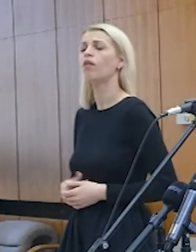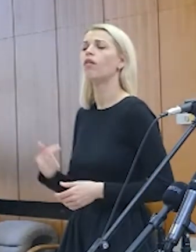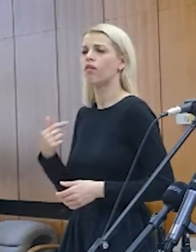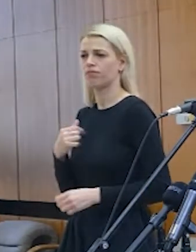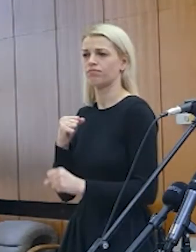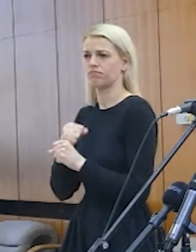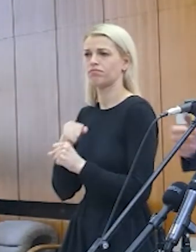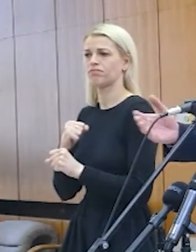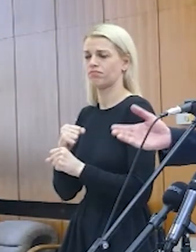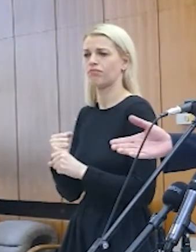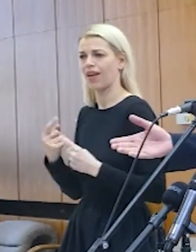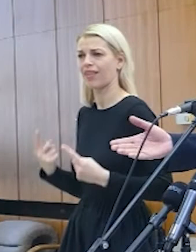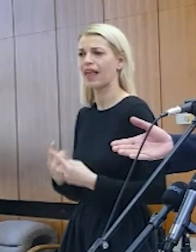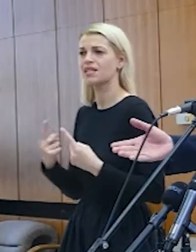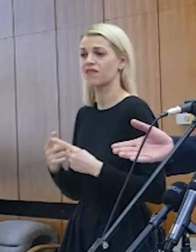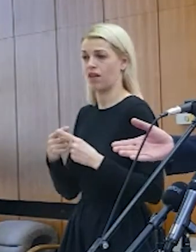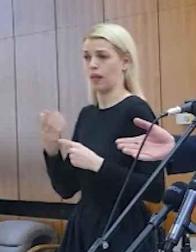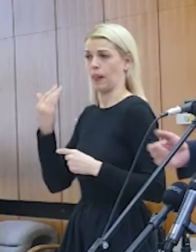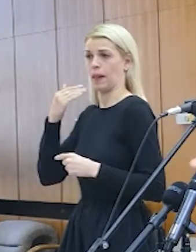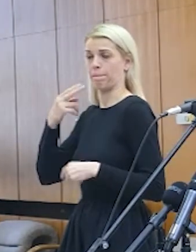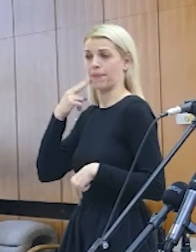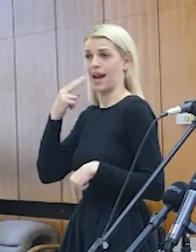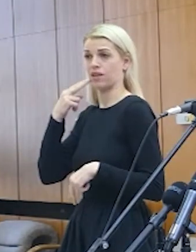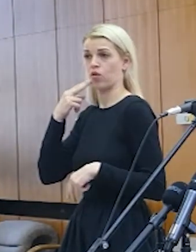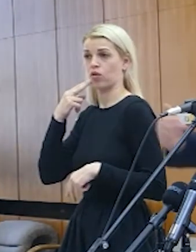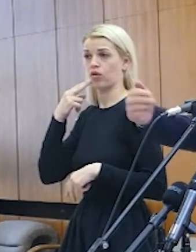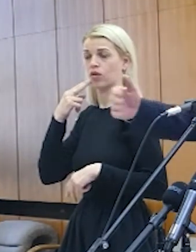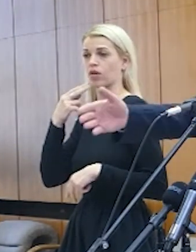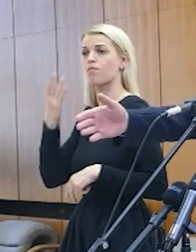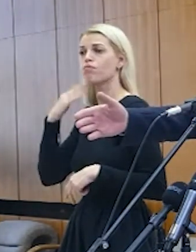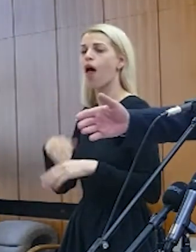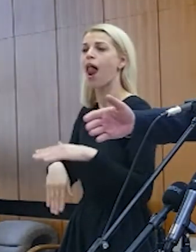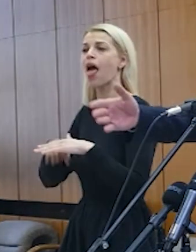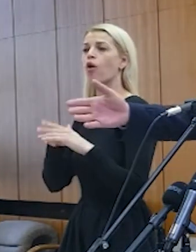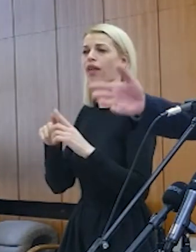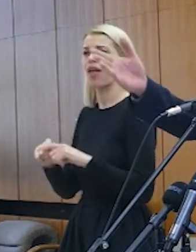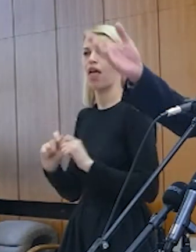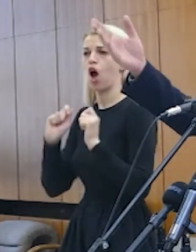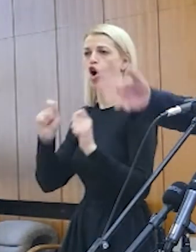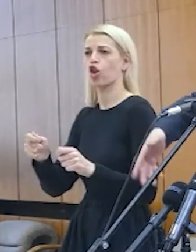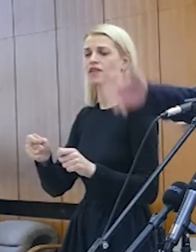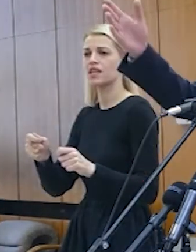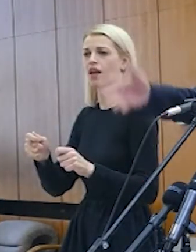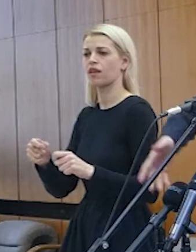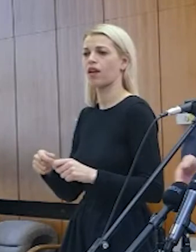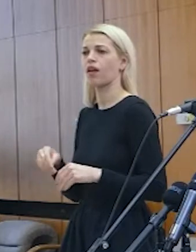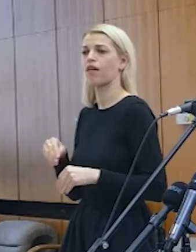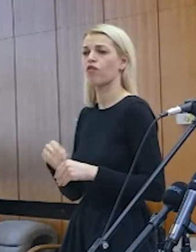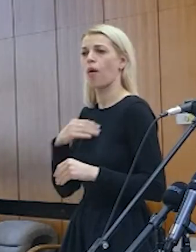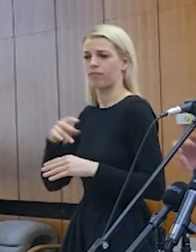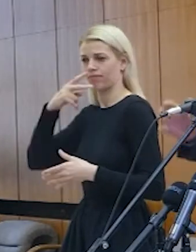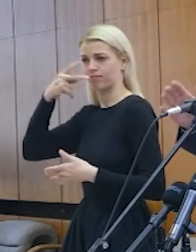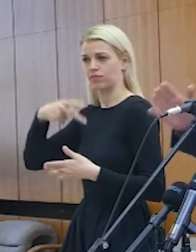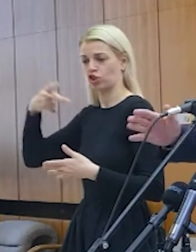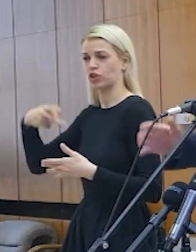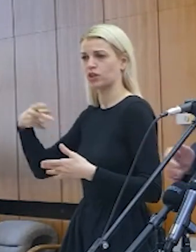tom robíme, však tam len do minulého piatku bola tá lehota na odovzdanie. My sme dovtedy, vedeli sme si to akurát pozerať. Čiže,